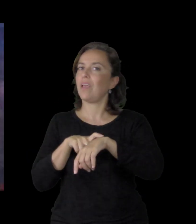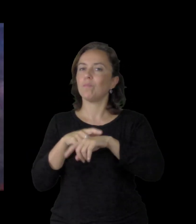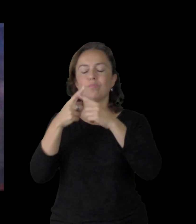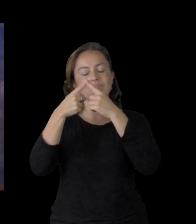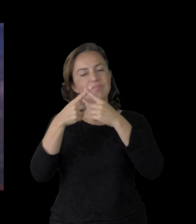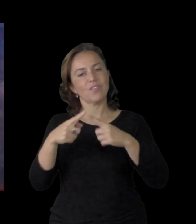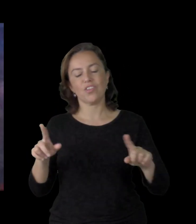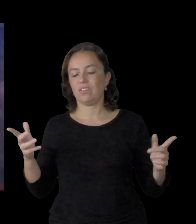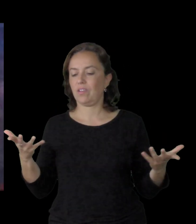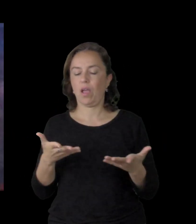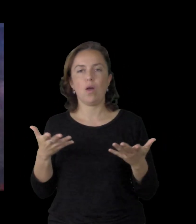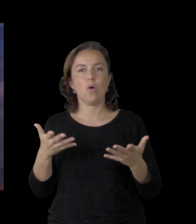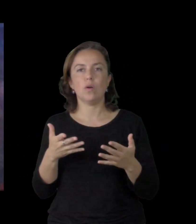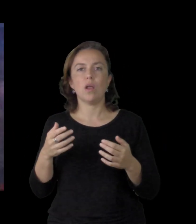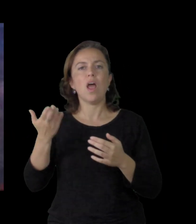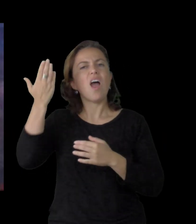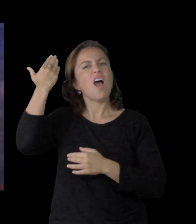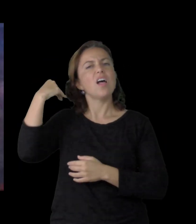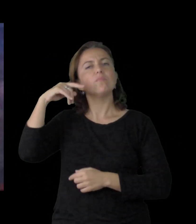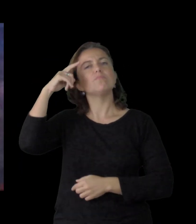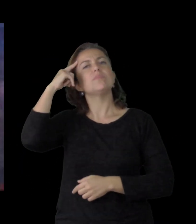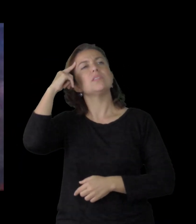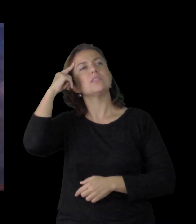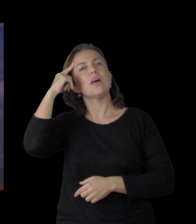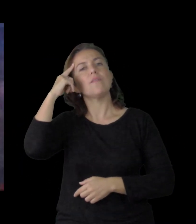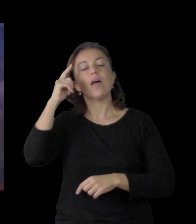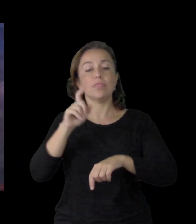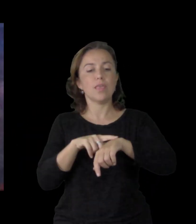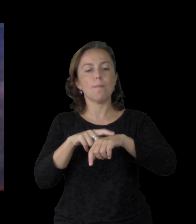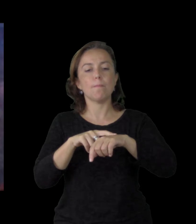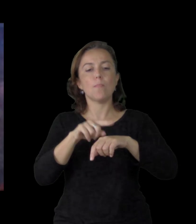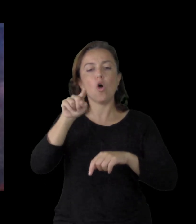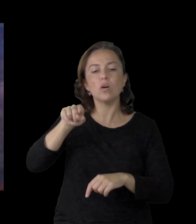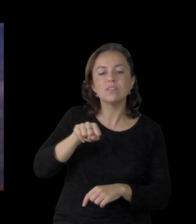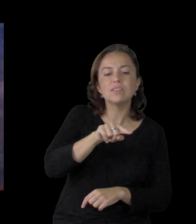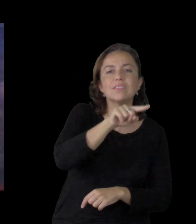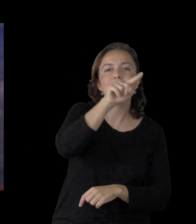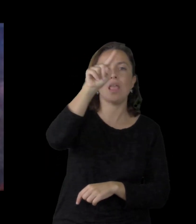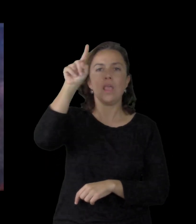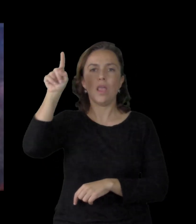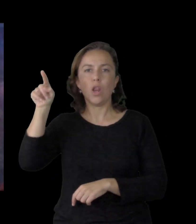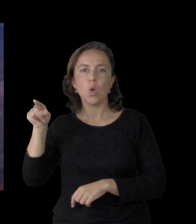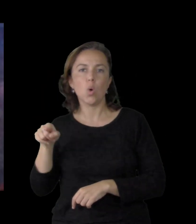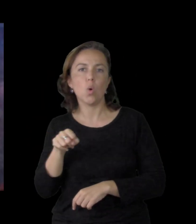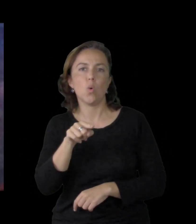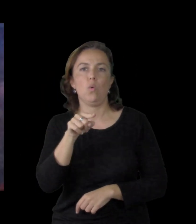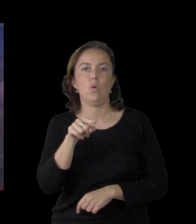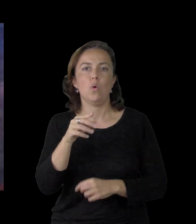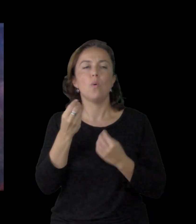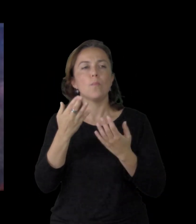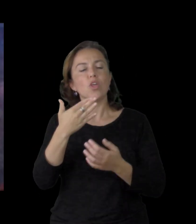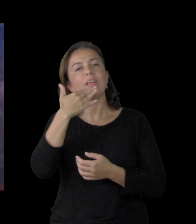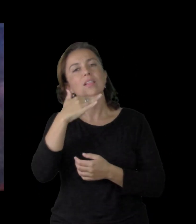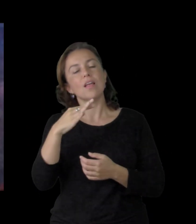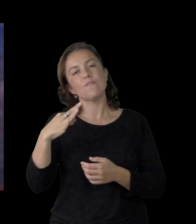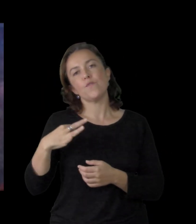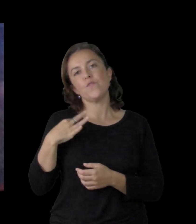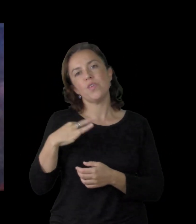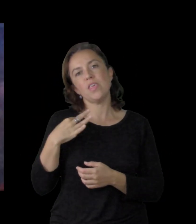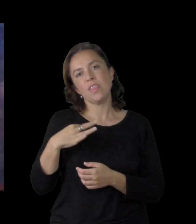era entendido como un tiempo circular, donde se entendía la vida y el tiempo como un